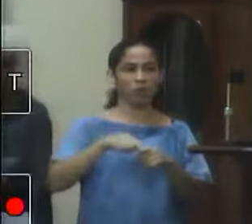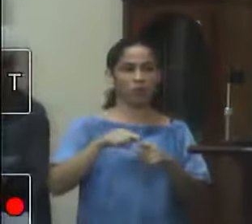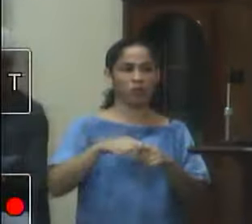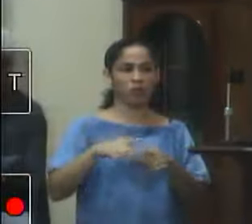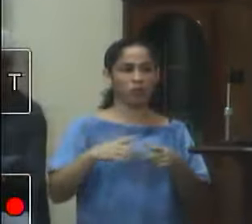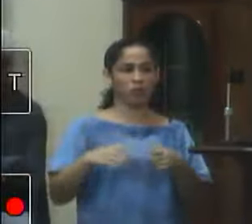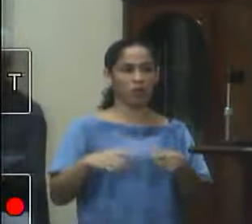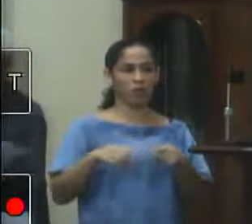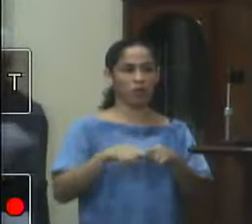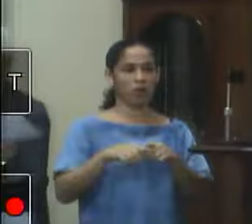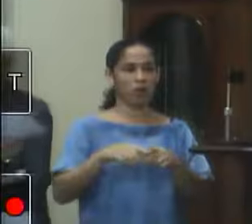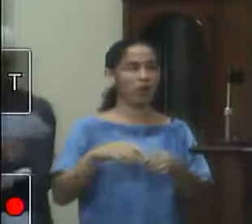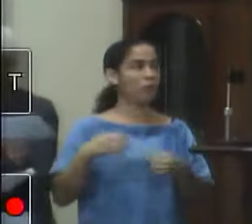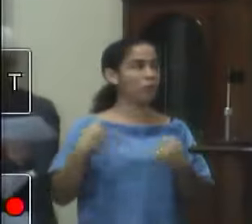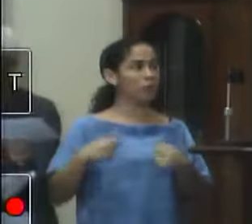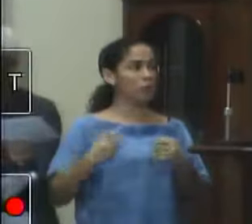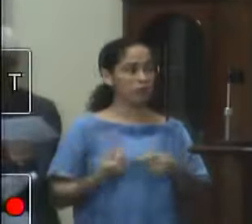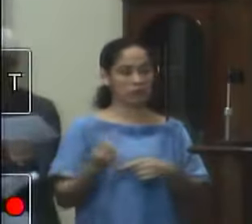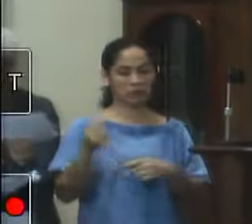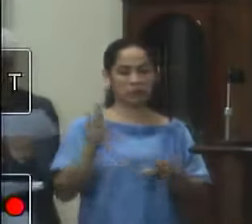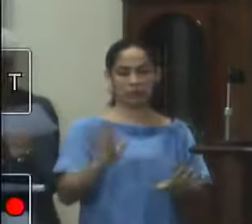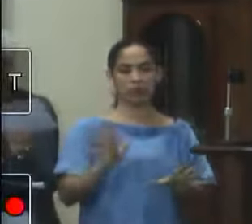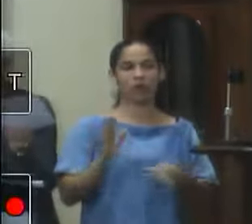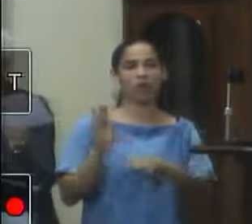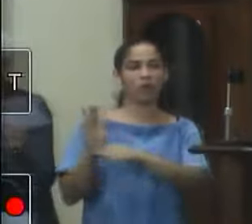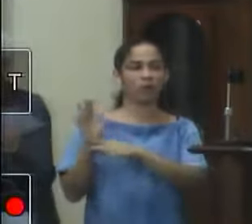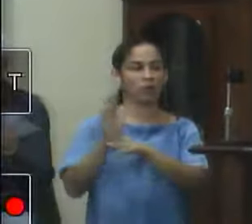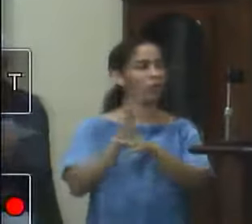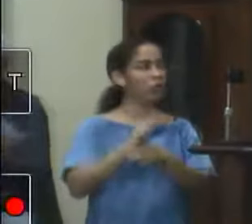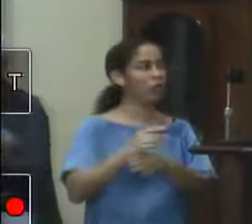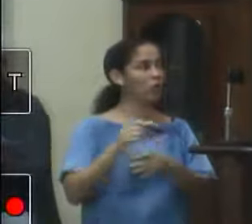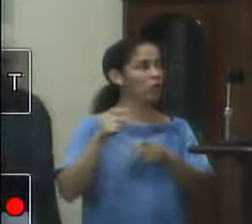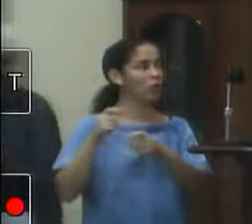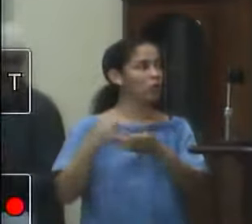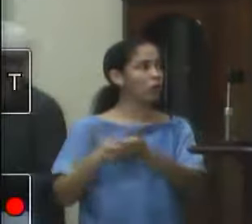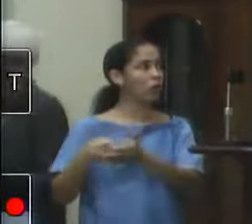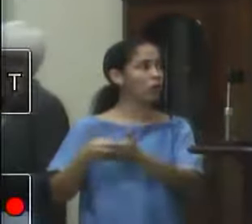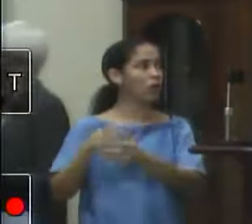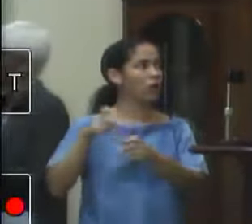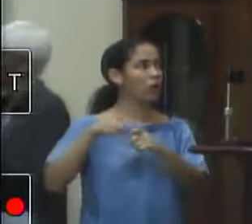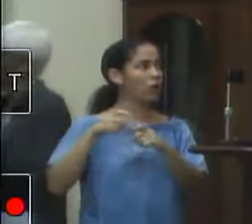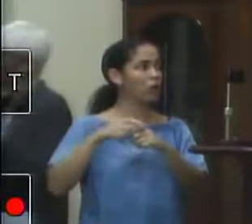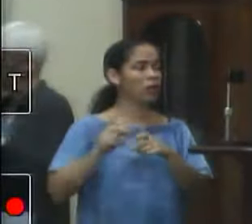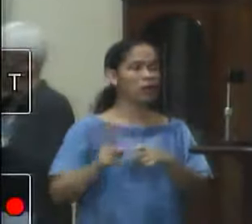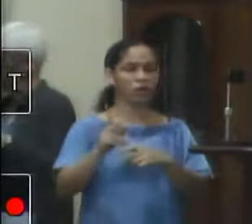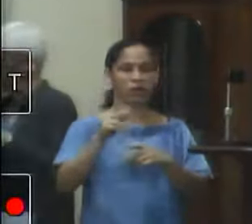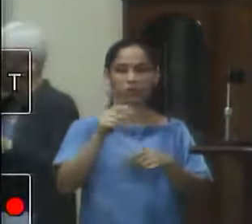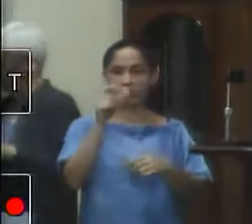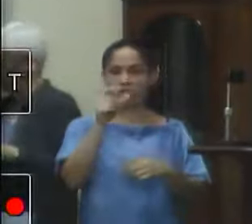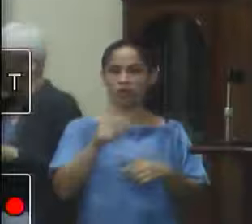uma dificuldade imensa, mas que vai ajudar a pagar o médico para manter o plantão.